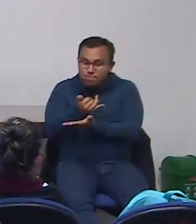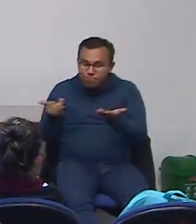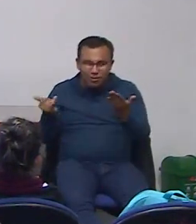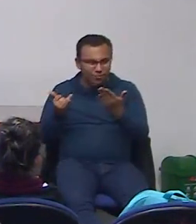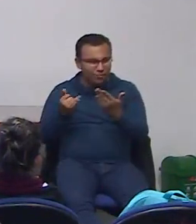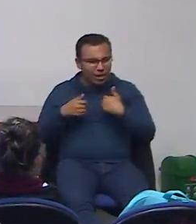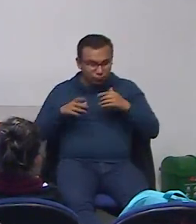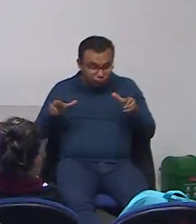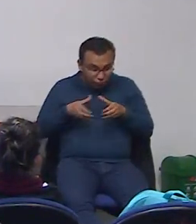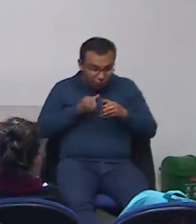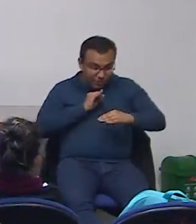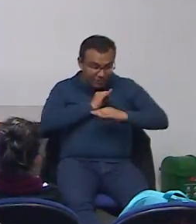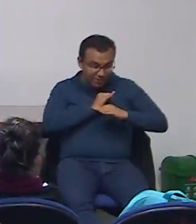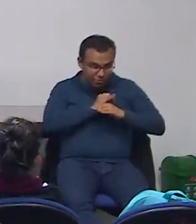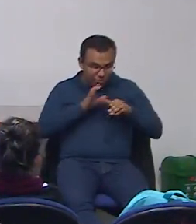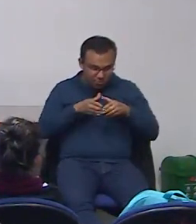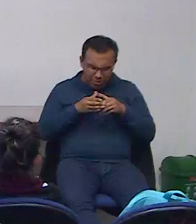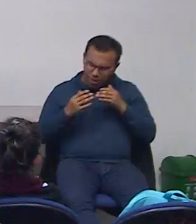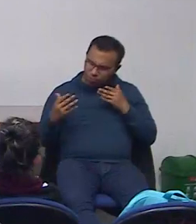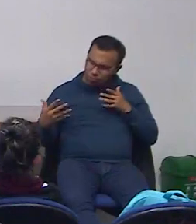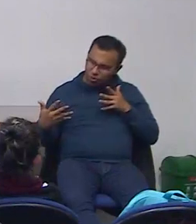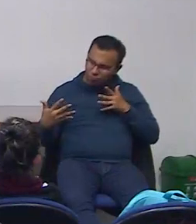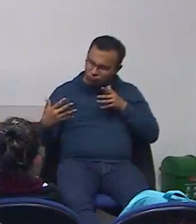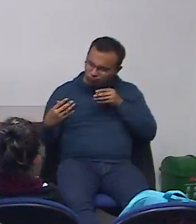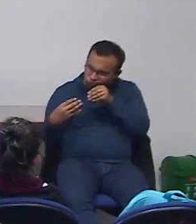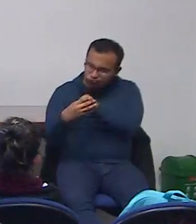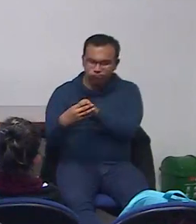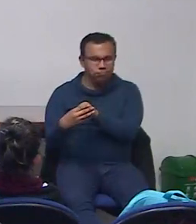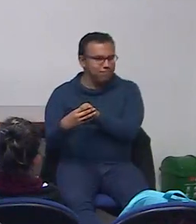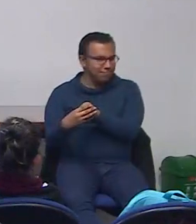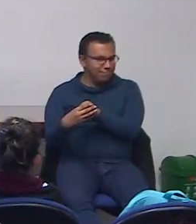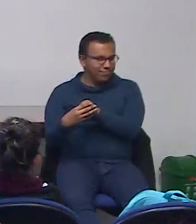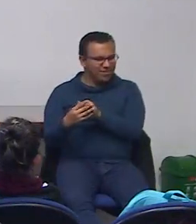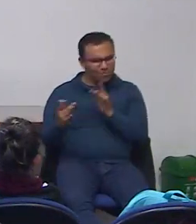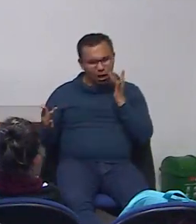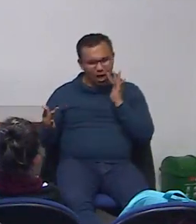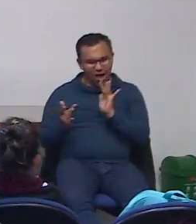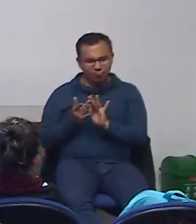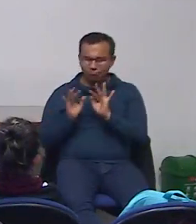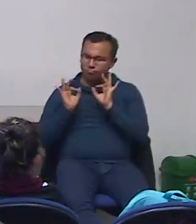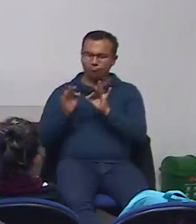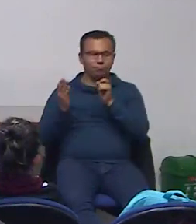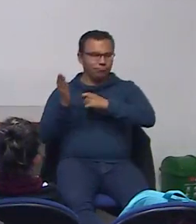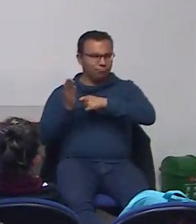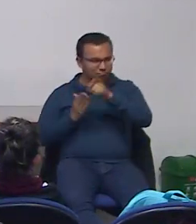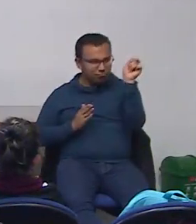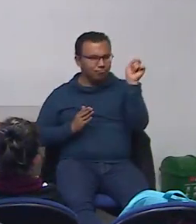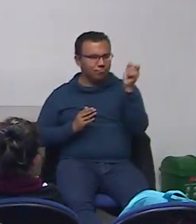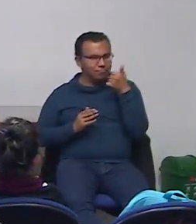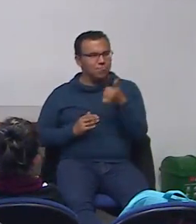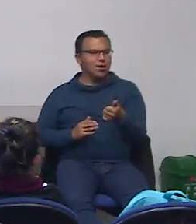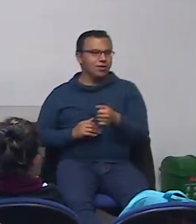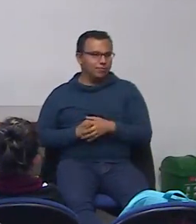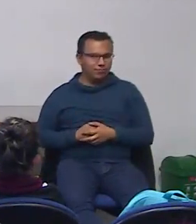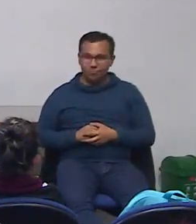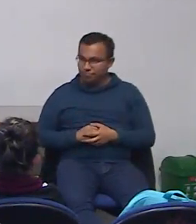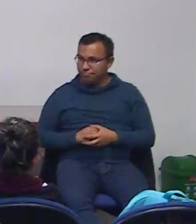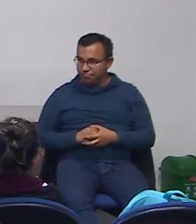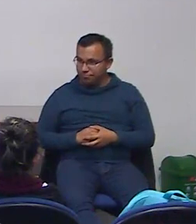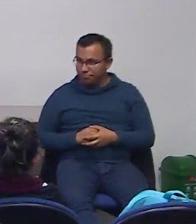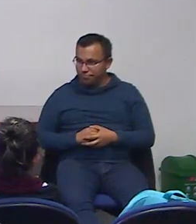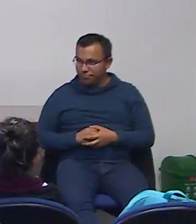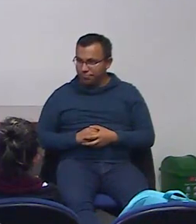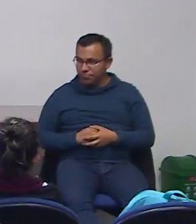institución para adecuar la forma Digamos como para mirar Cuál es la forma más adecuada de de hacer la intervención o